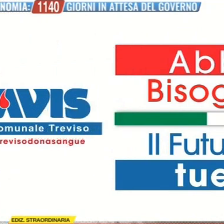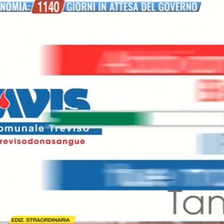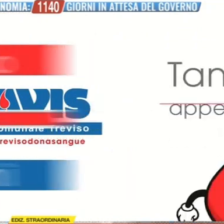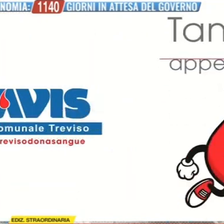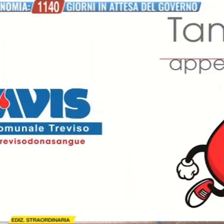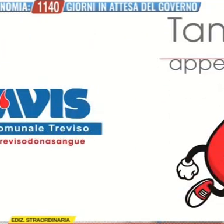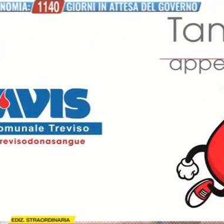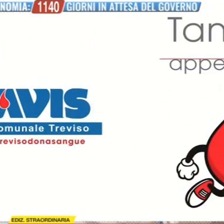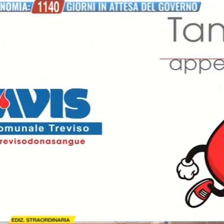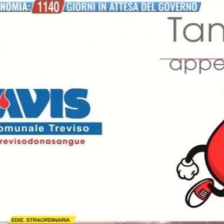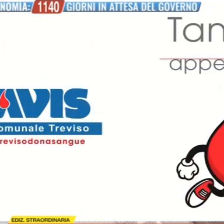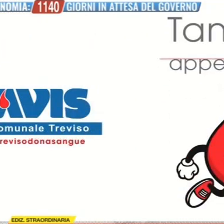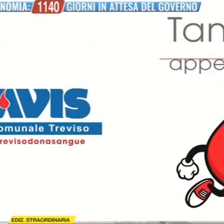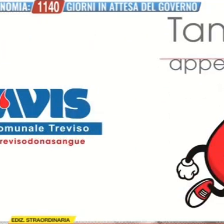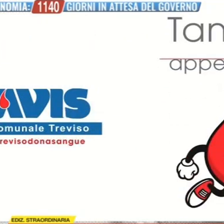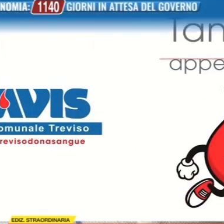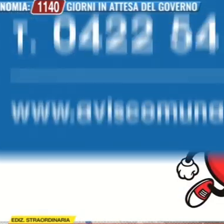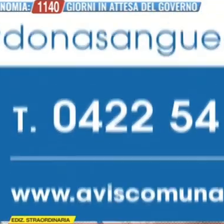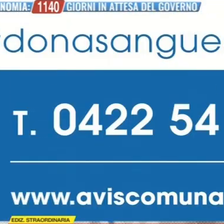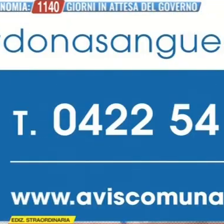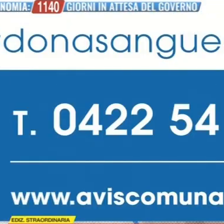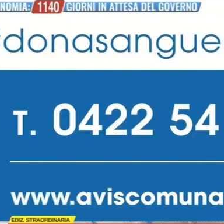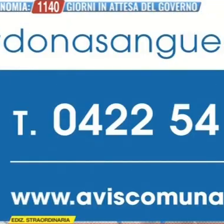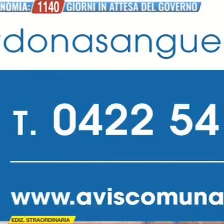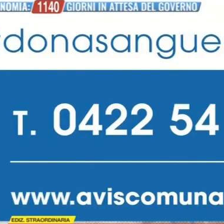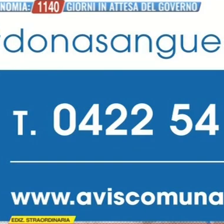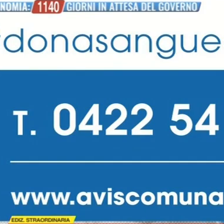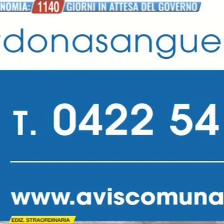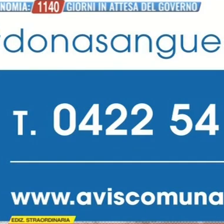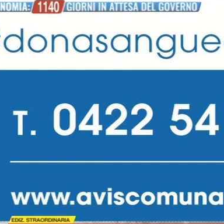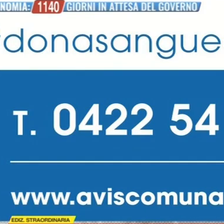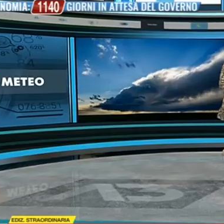Il tuo dono può essere prezioso. Pensaci.